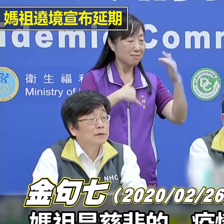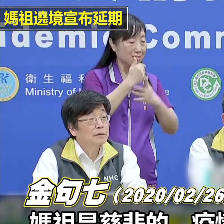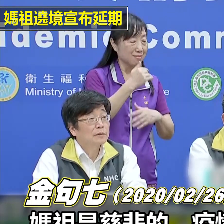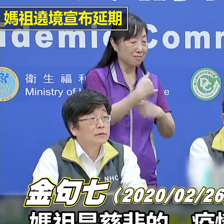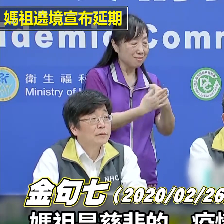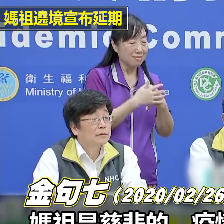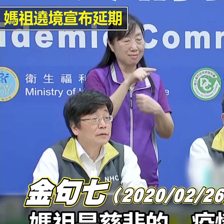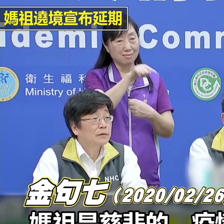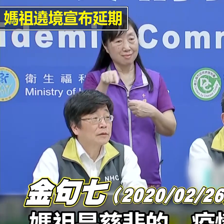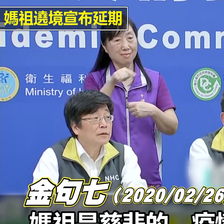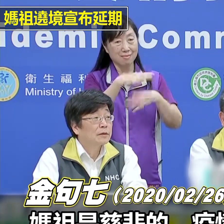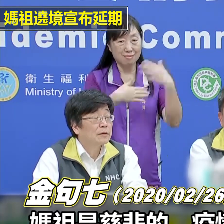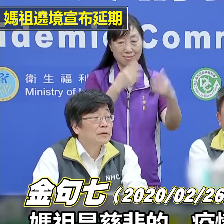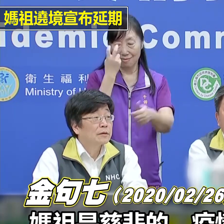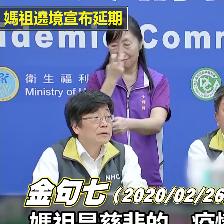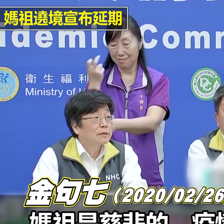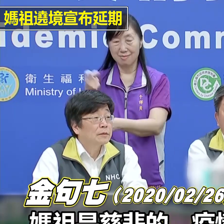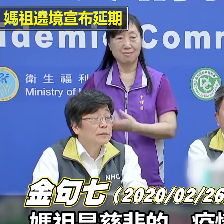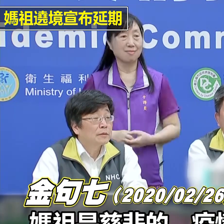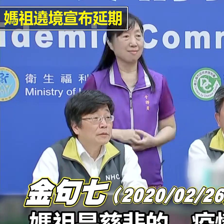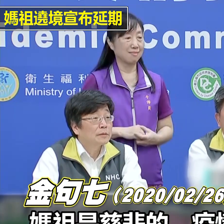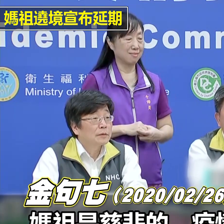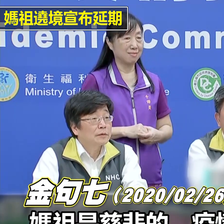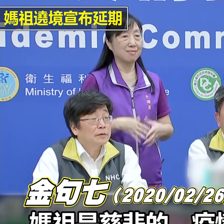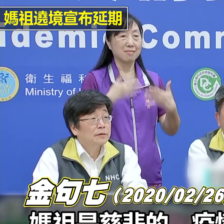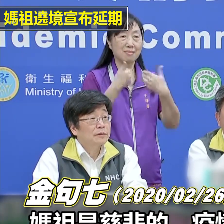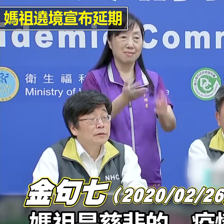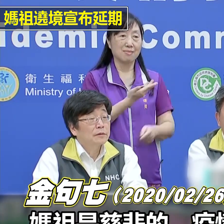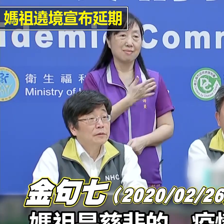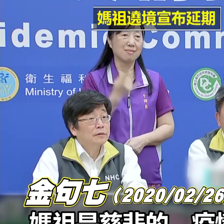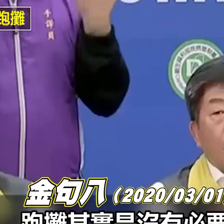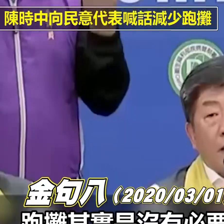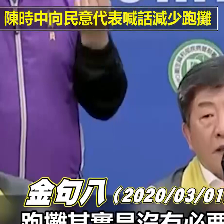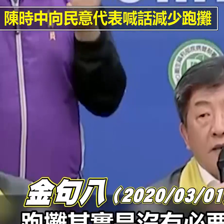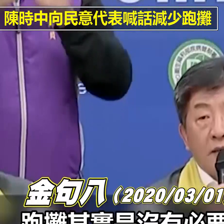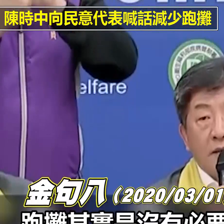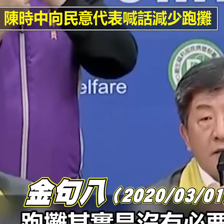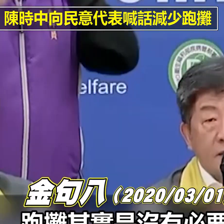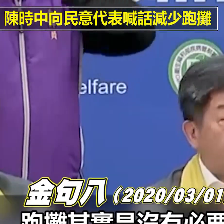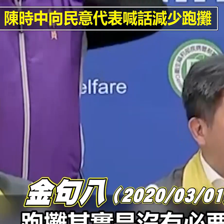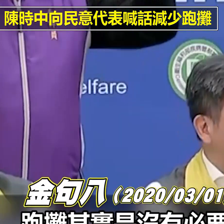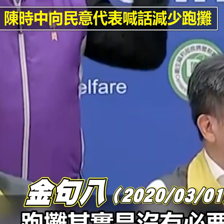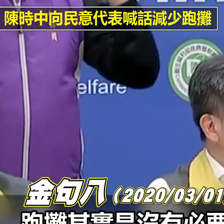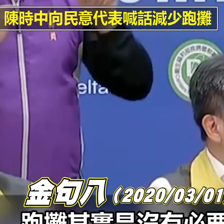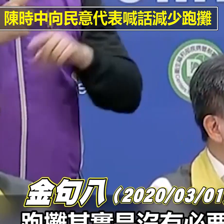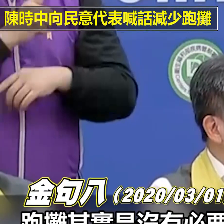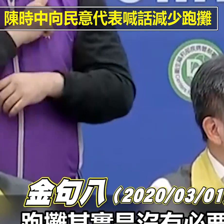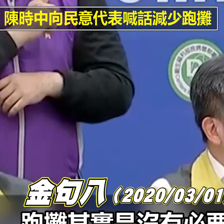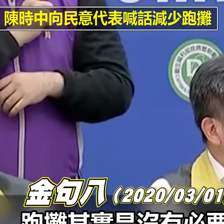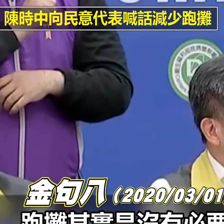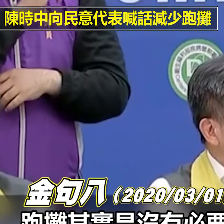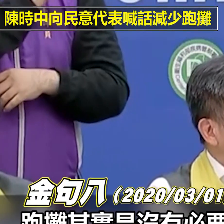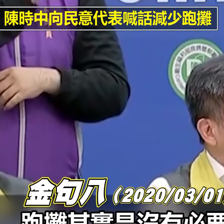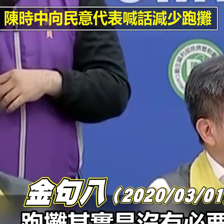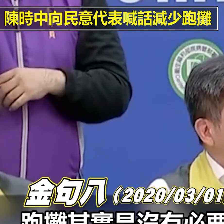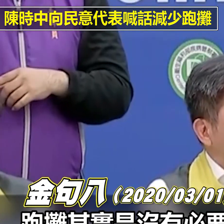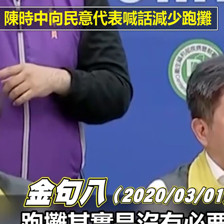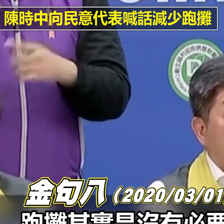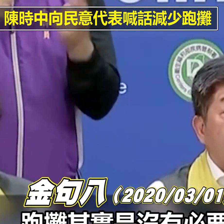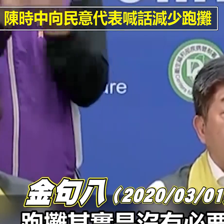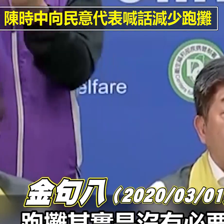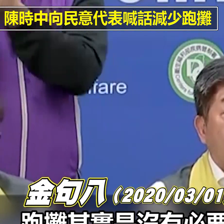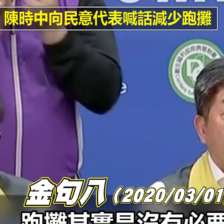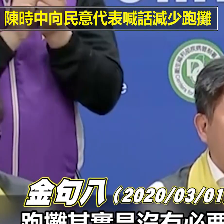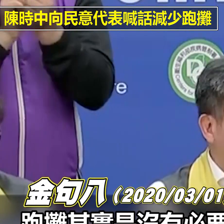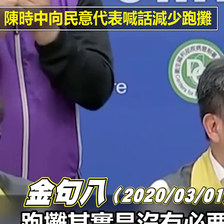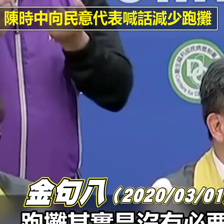啦。最重要是说不要让妈祖忧心呐、 啊。保团其实是没有必要的。我